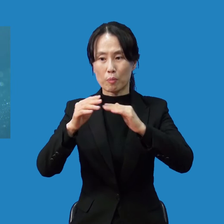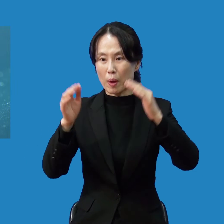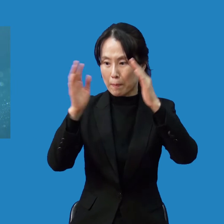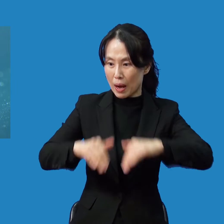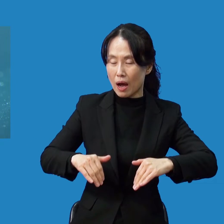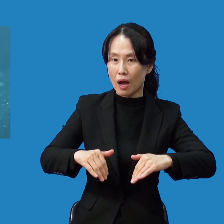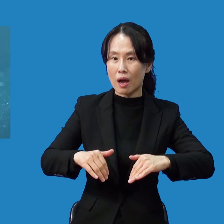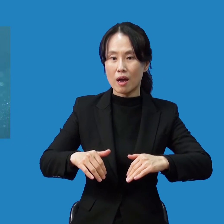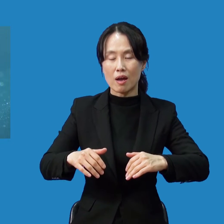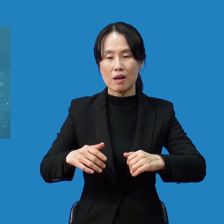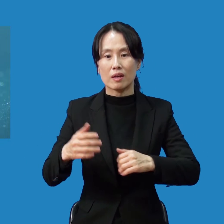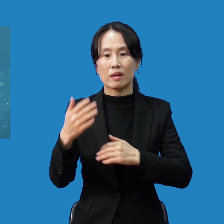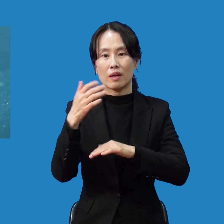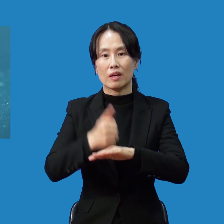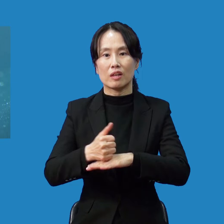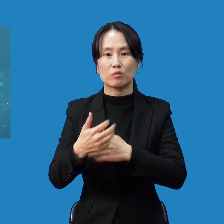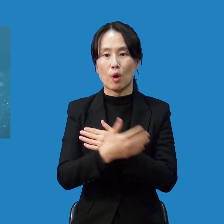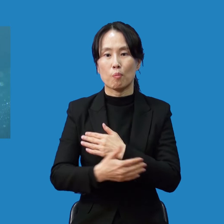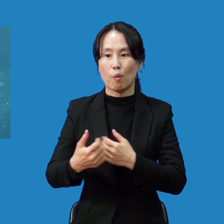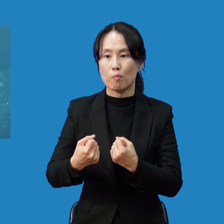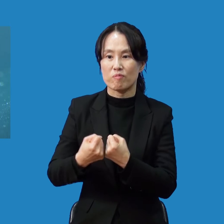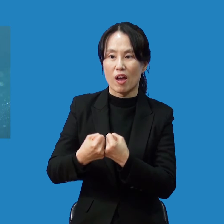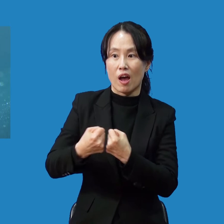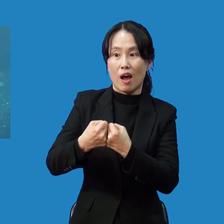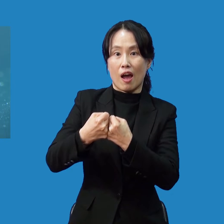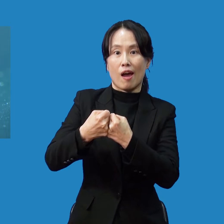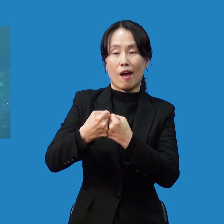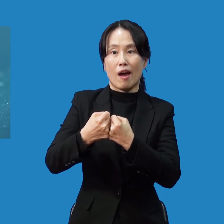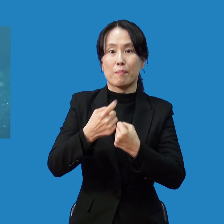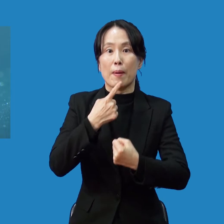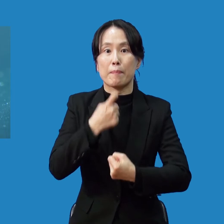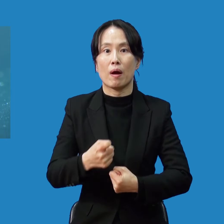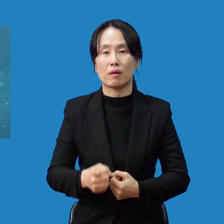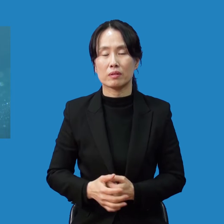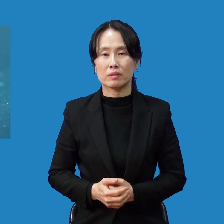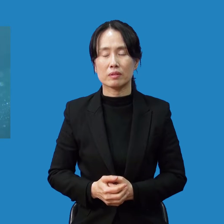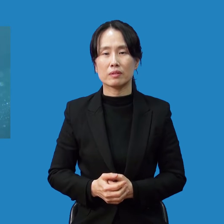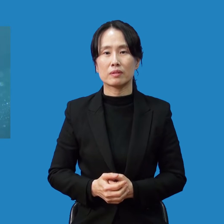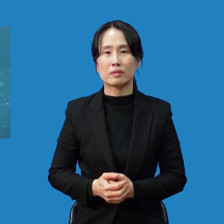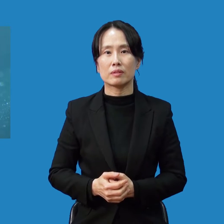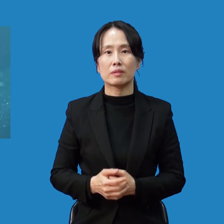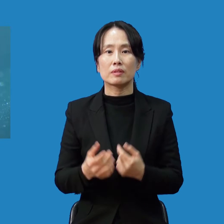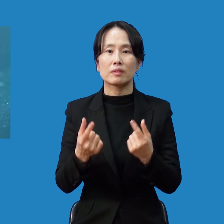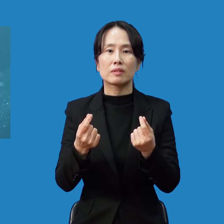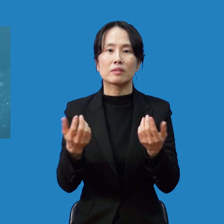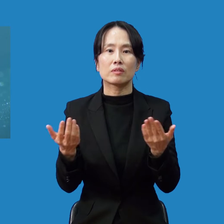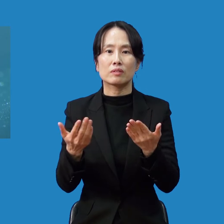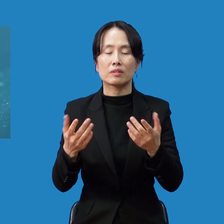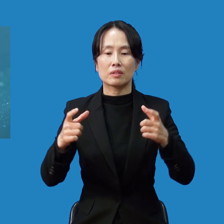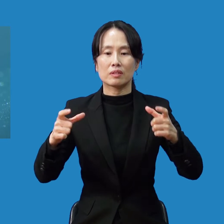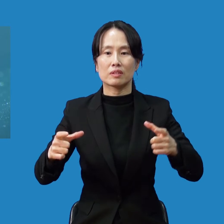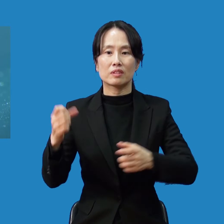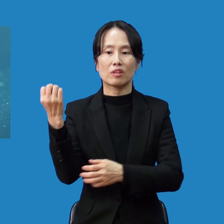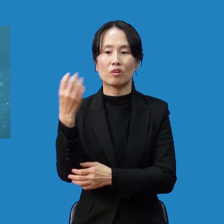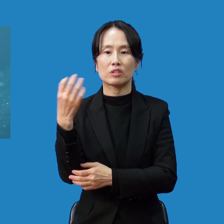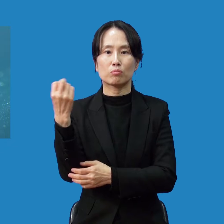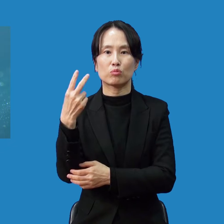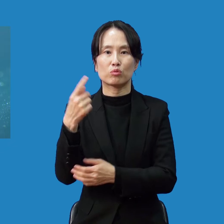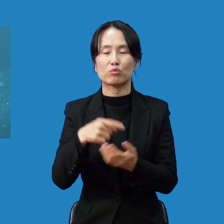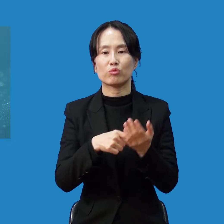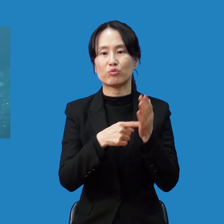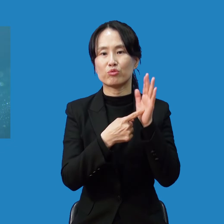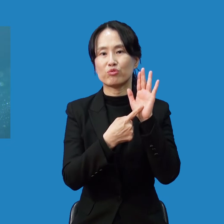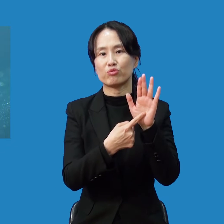그러다가 몸싸움 일보전까지도 갔습니다. 그런 일이 지역 신문에 가십